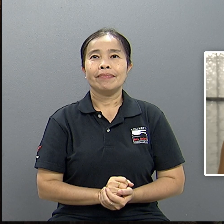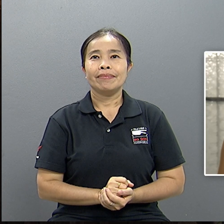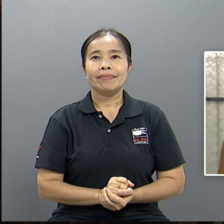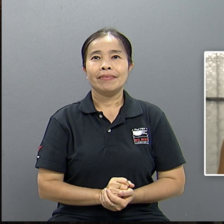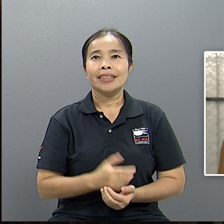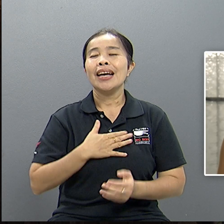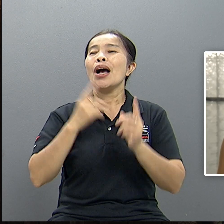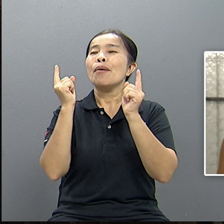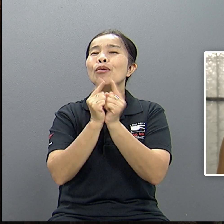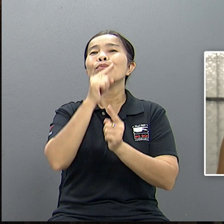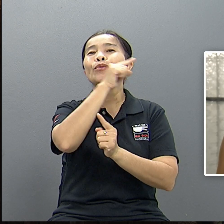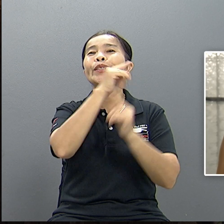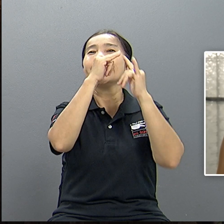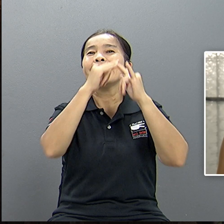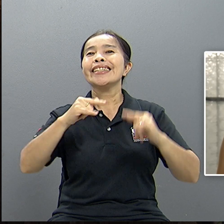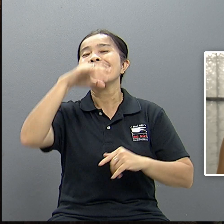ที่เต็งเจ้าค่ะ